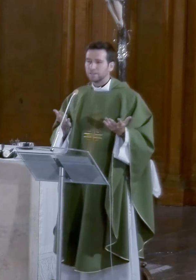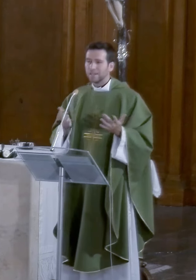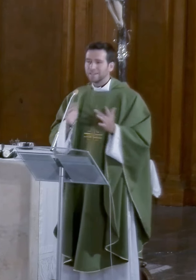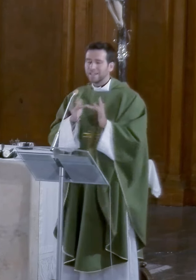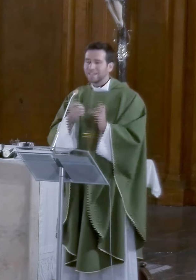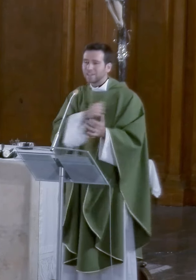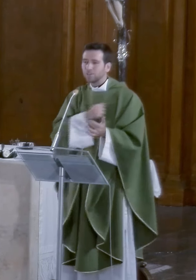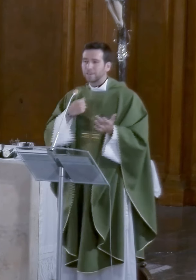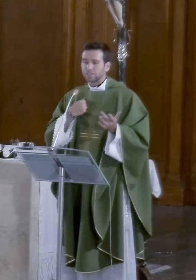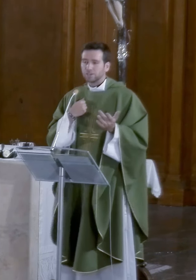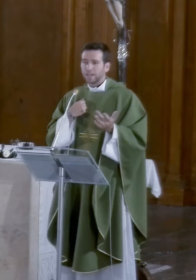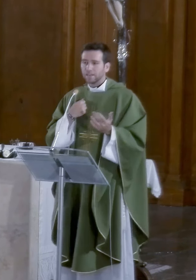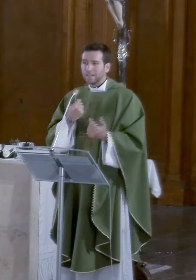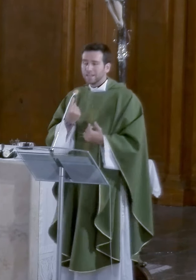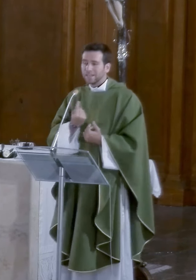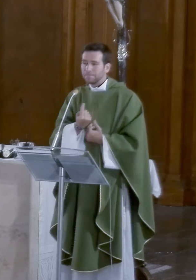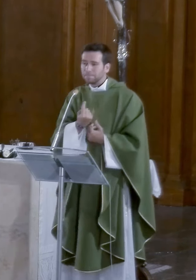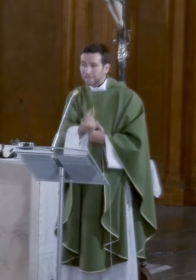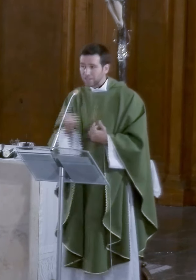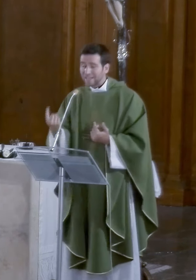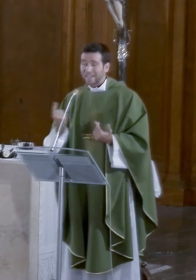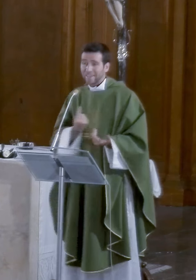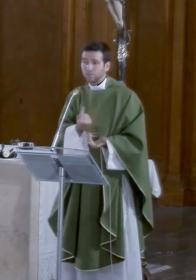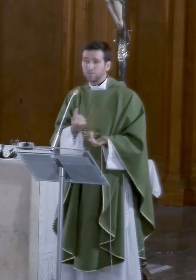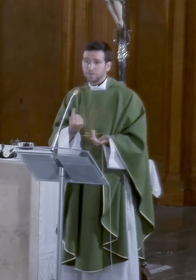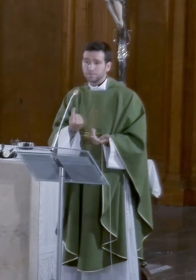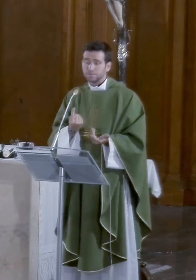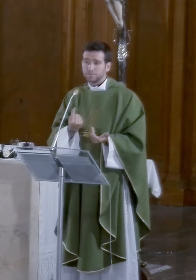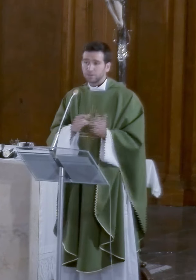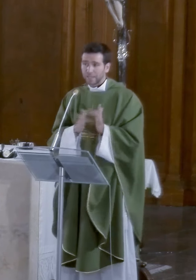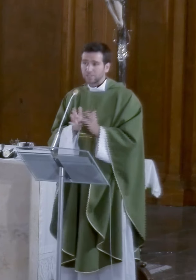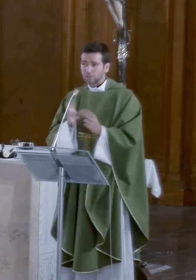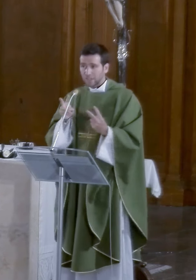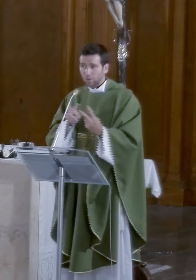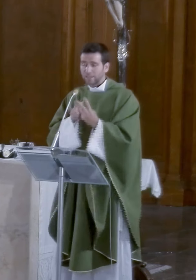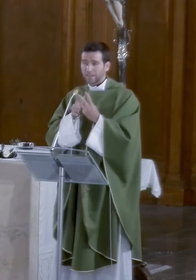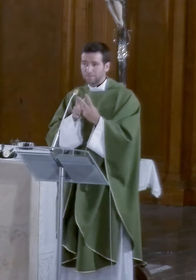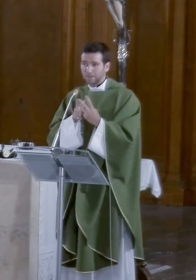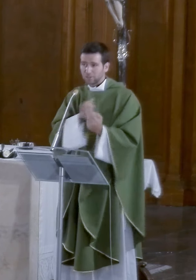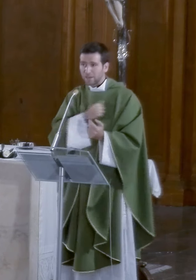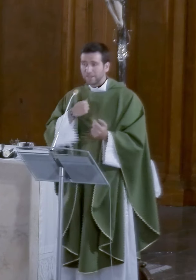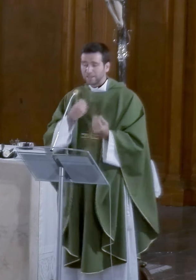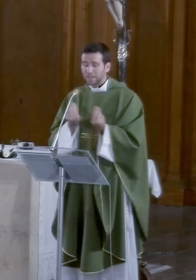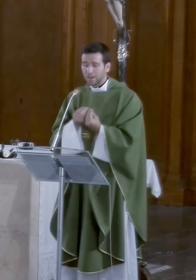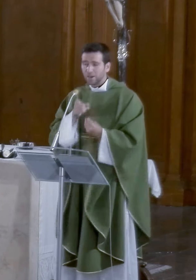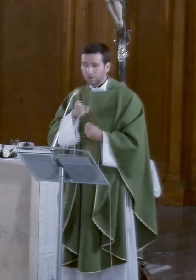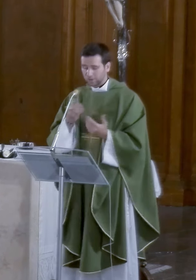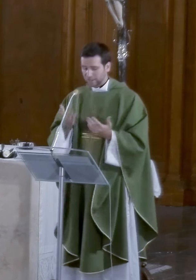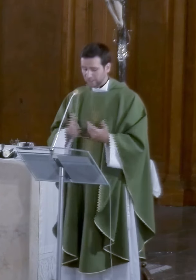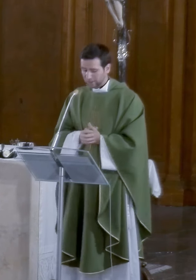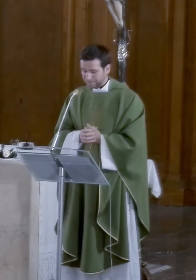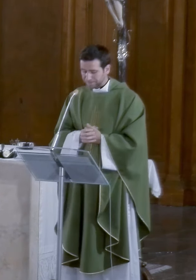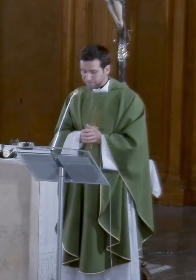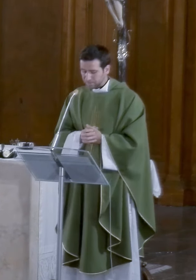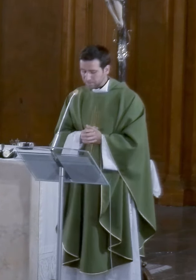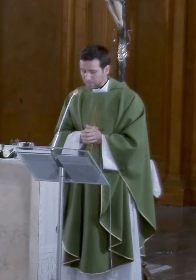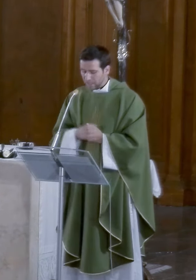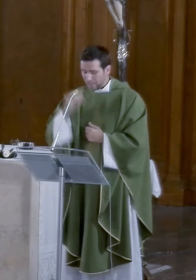personal, de trato personal, personal de cada uno, porque Jesús se encuentra personalmente contigo.